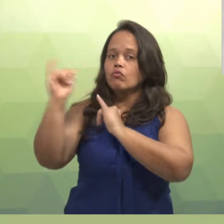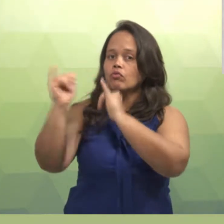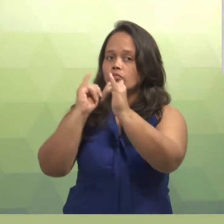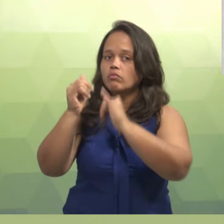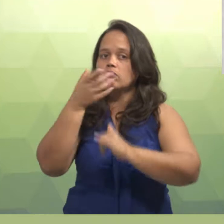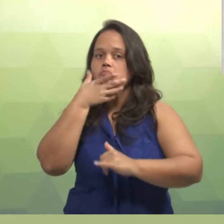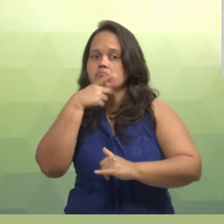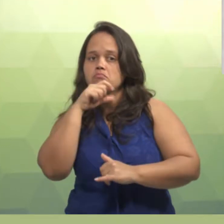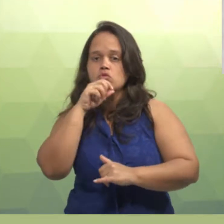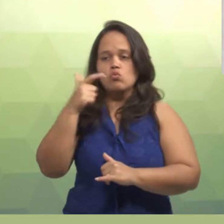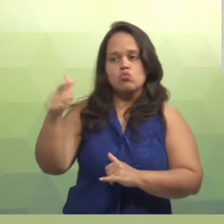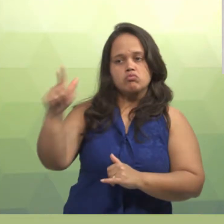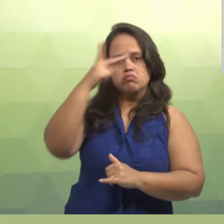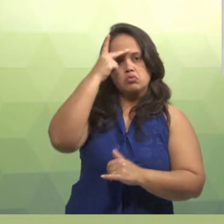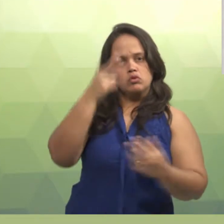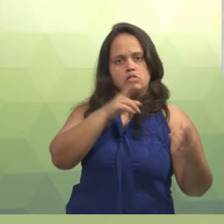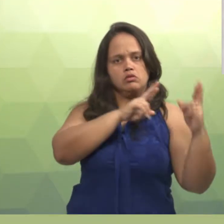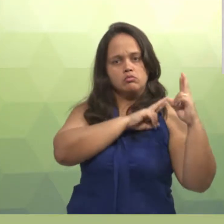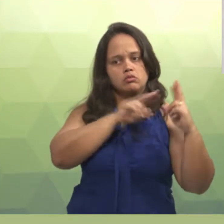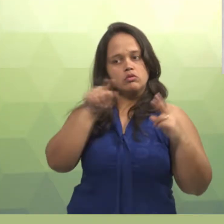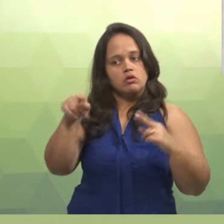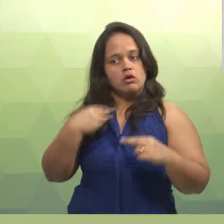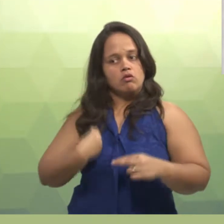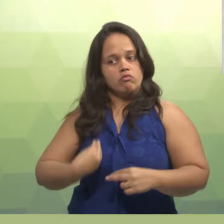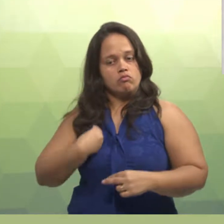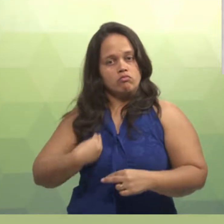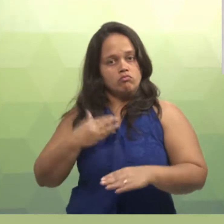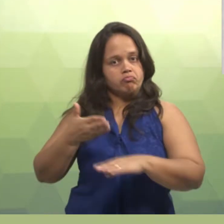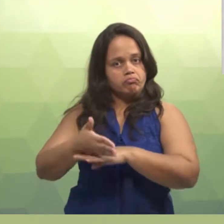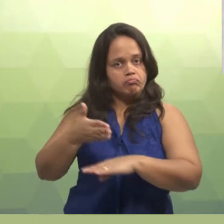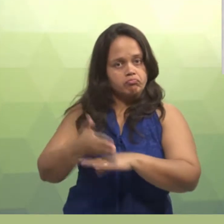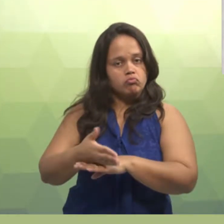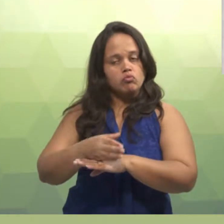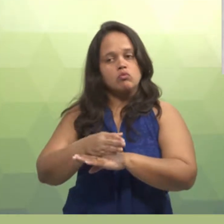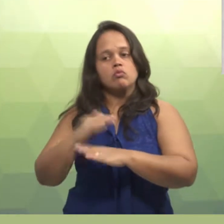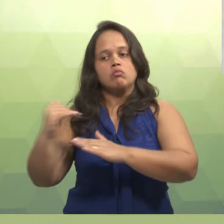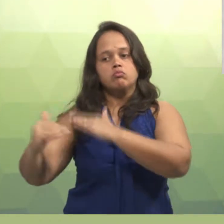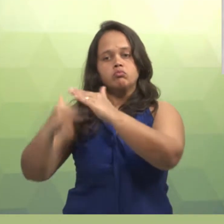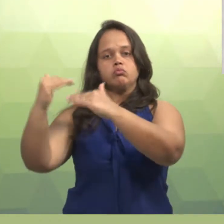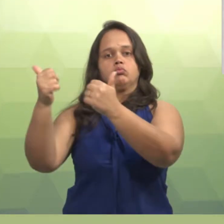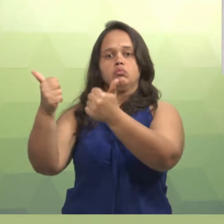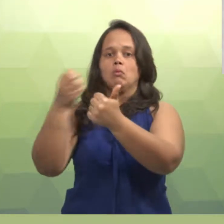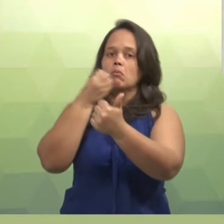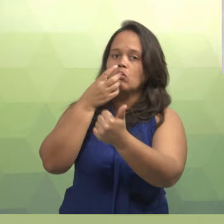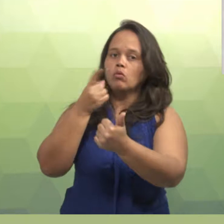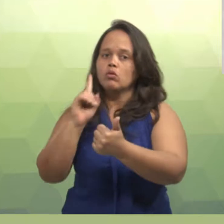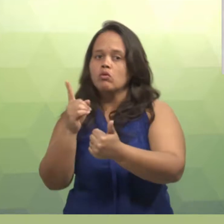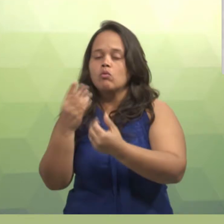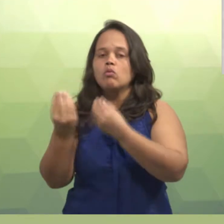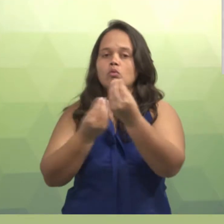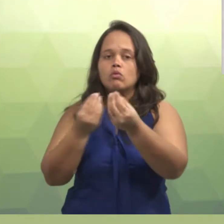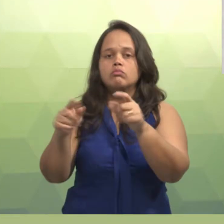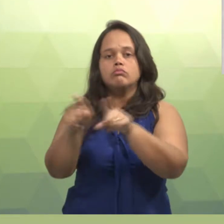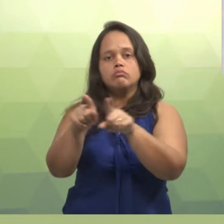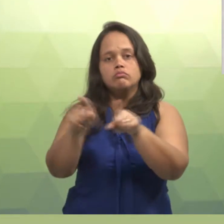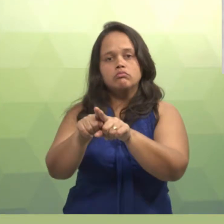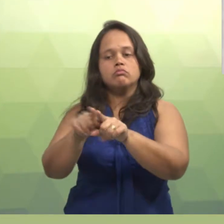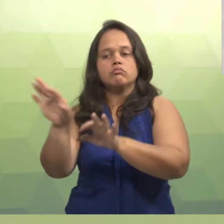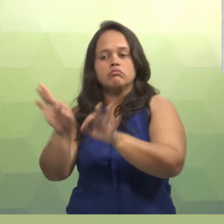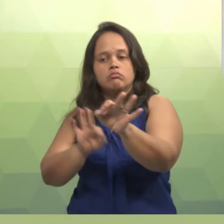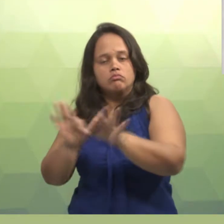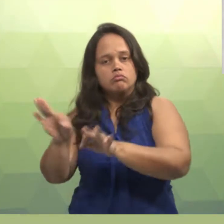os pais ou responsáveis sobre sua frequência e rendimento, bem como sobre a execução de sua